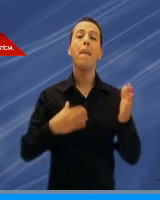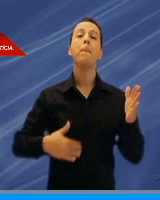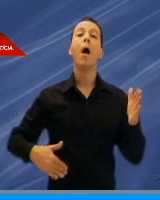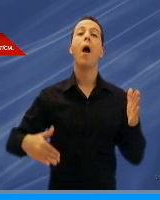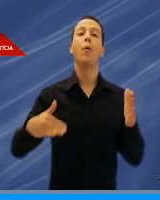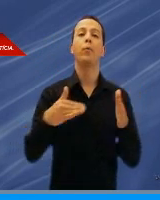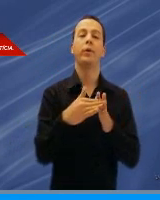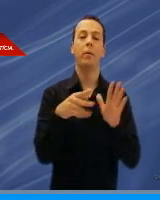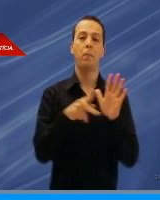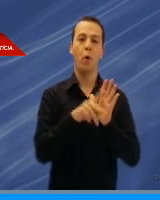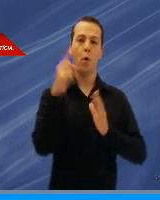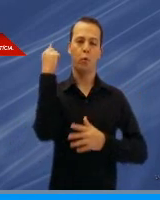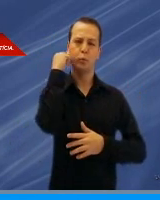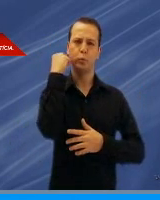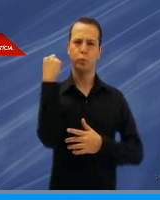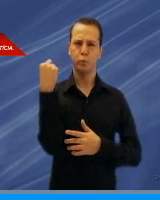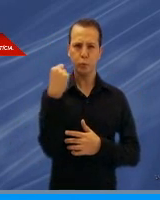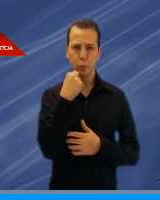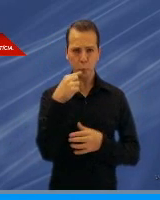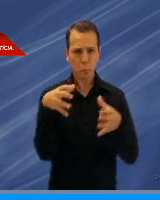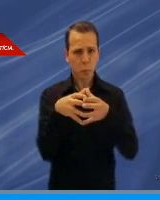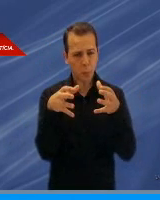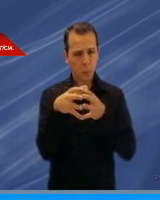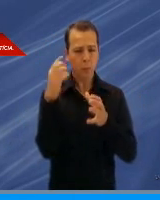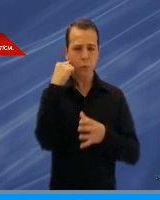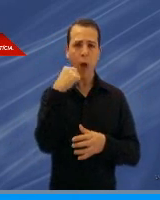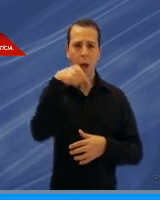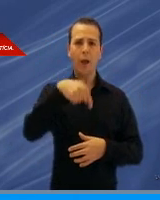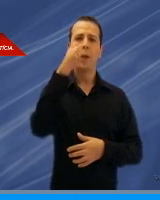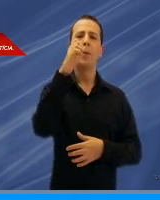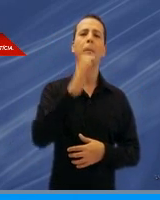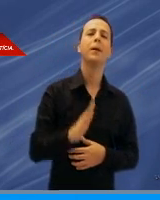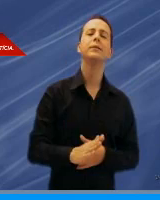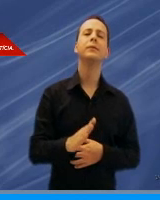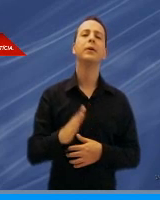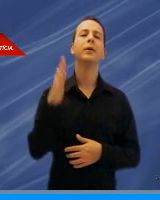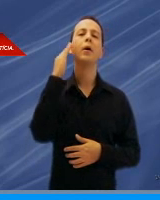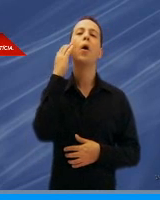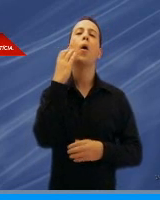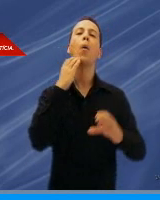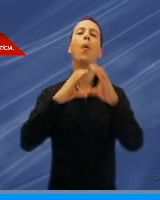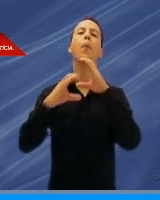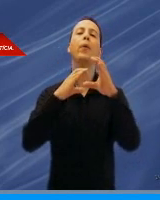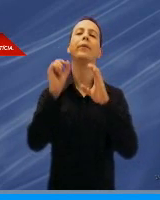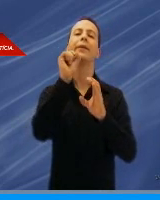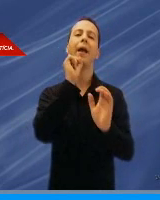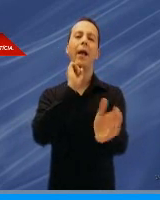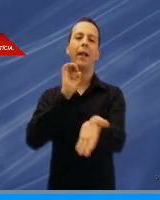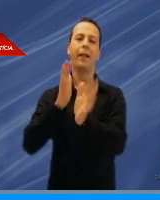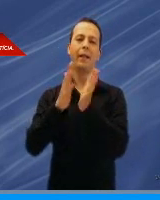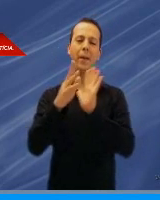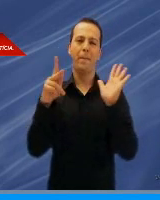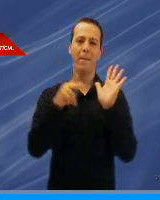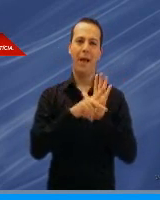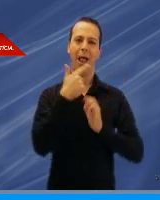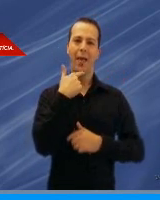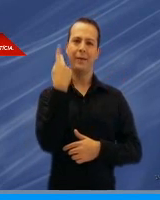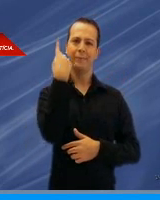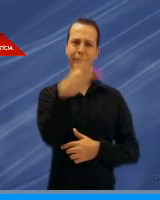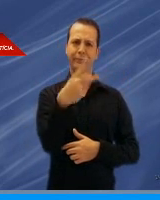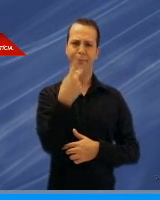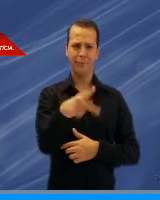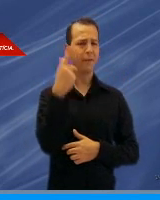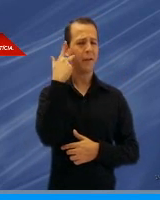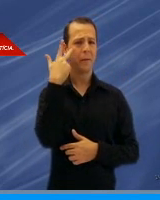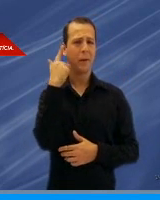maioria dos surdos no Brasil, eles só se comunicam por Libras. Então, por